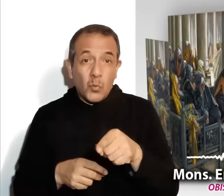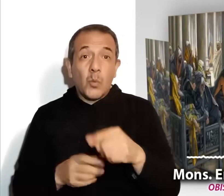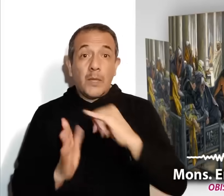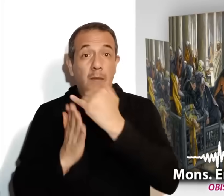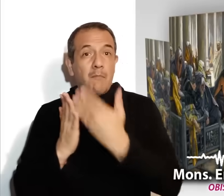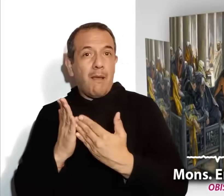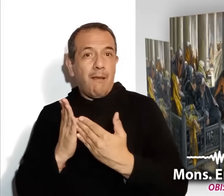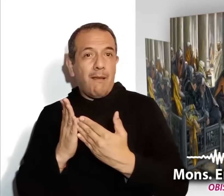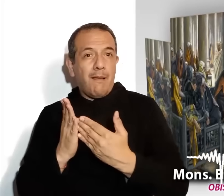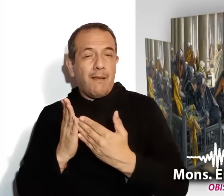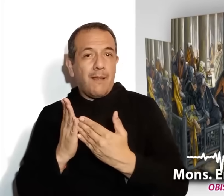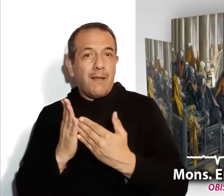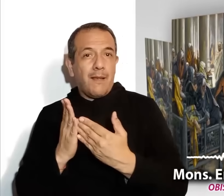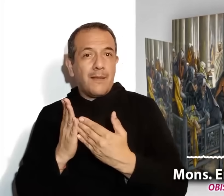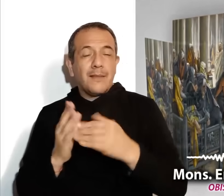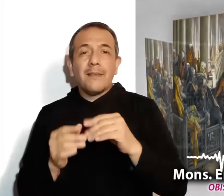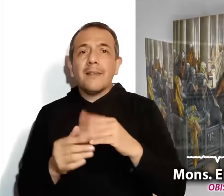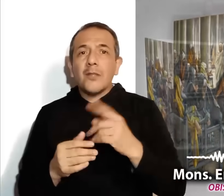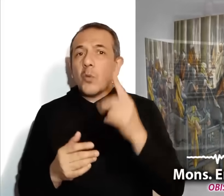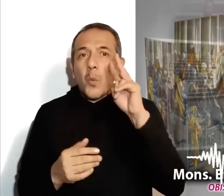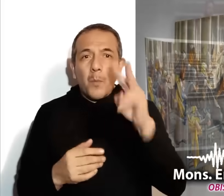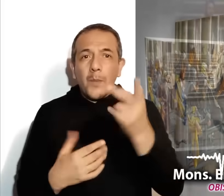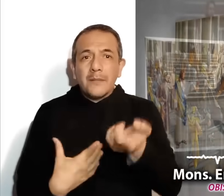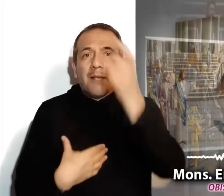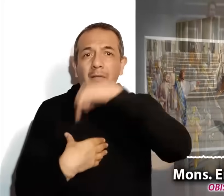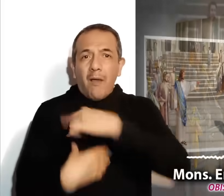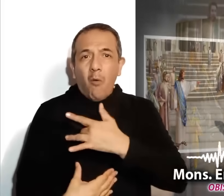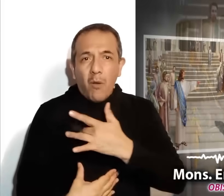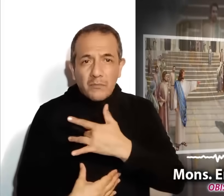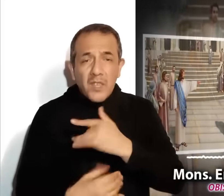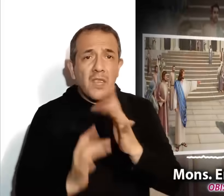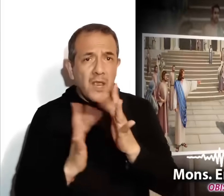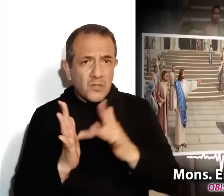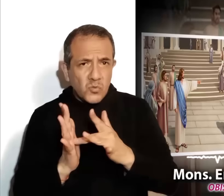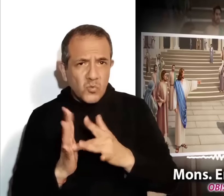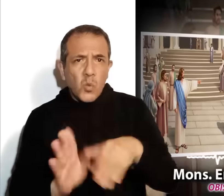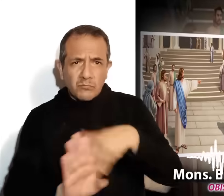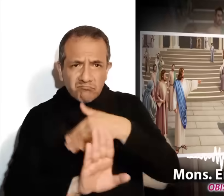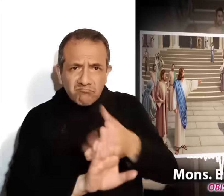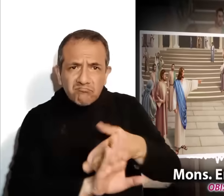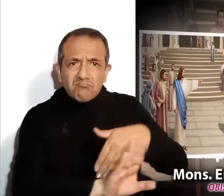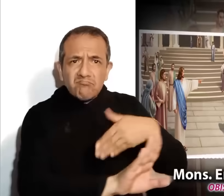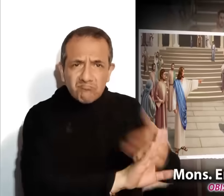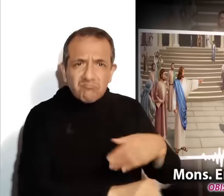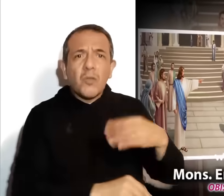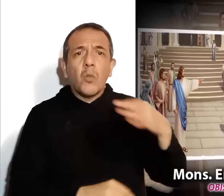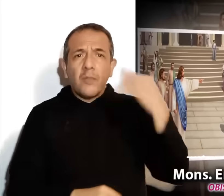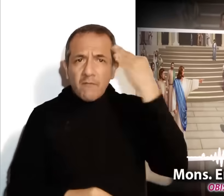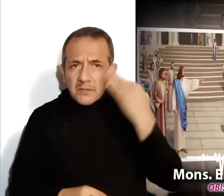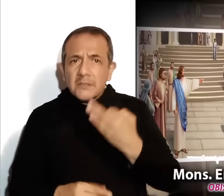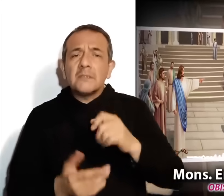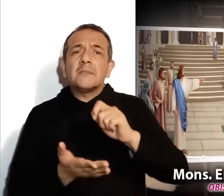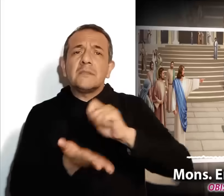el corazón. Jesús nos enseña todo lo contrario y lo hace lanzando improperios contra los escribas y